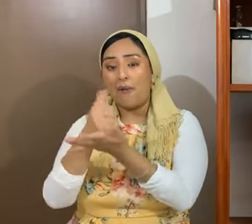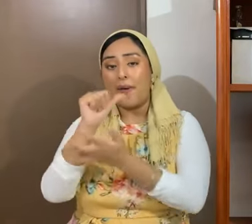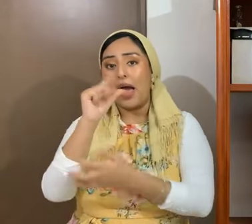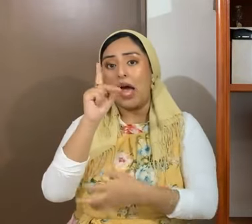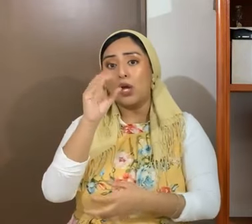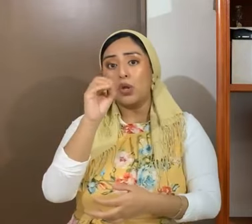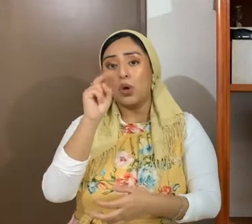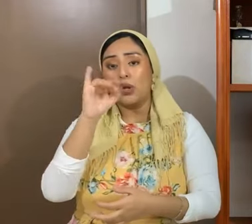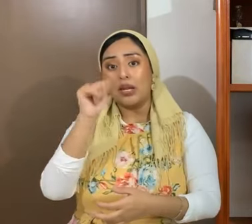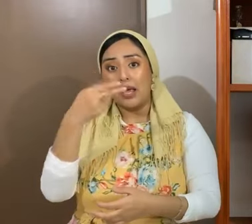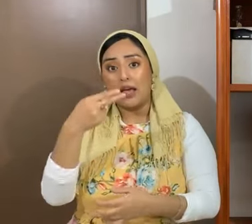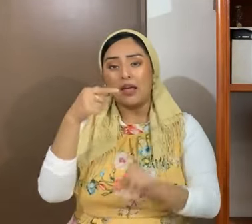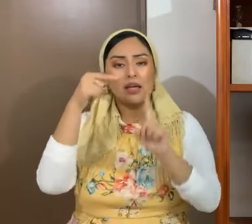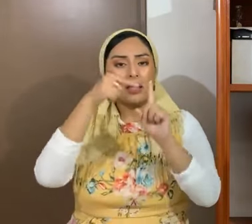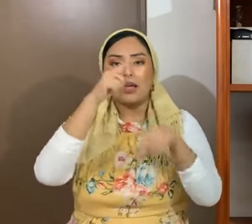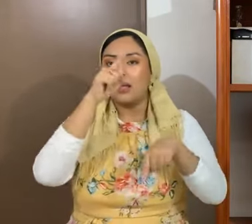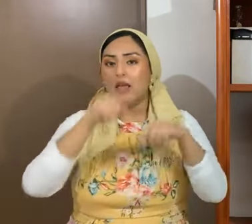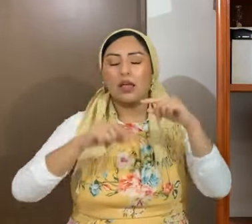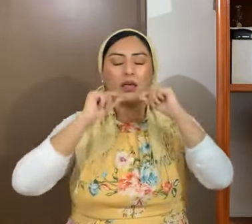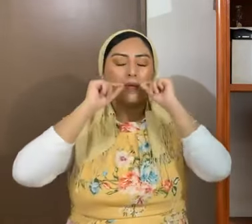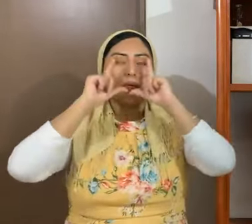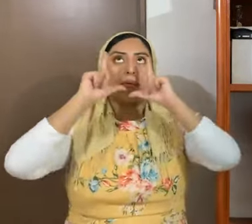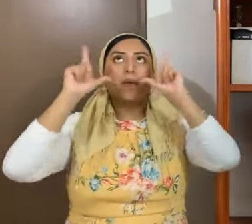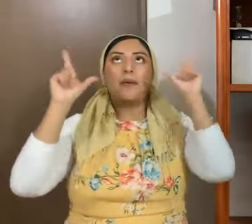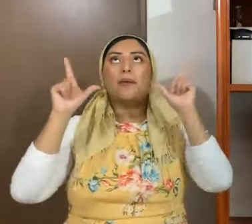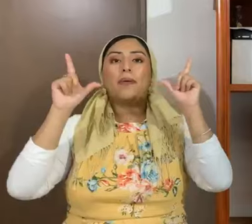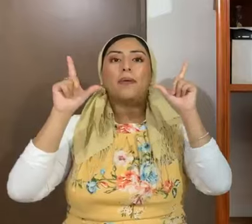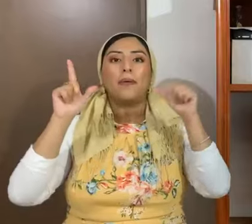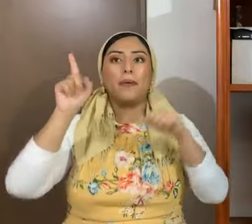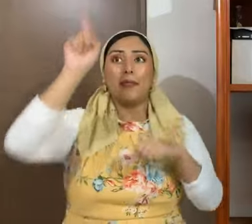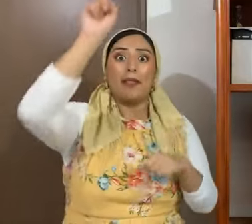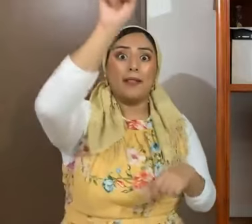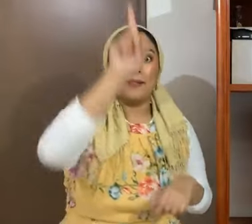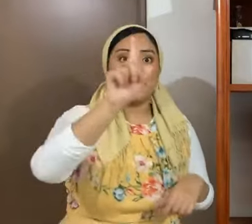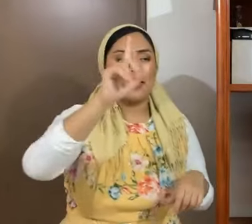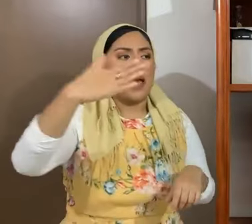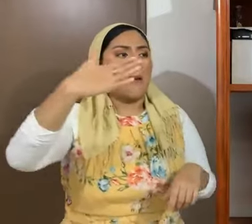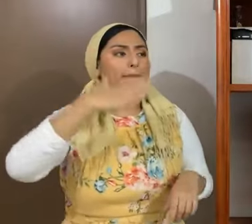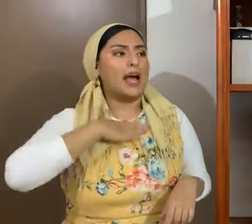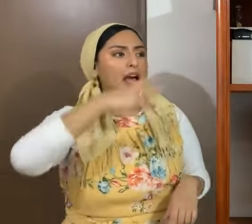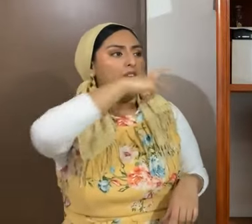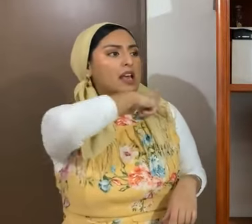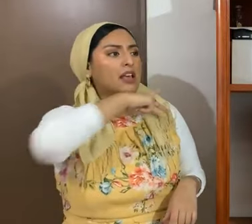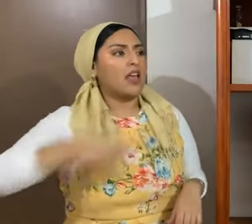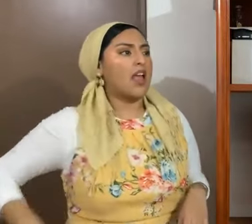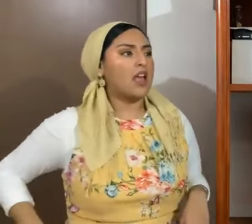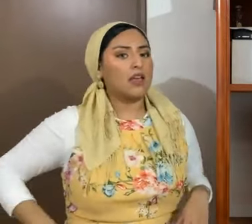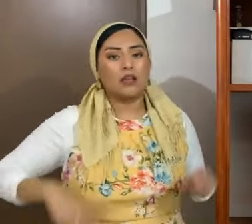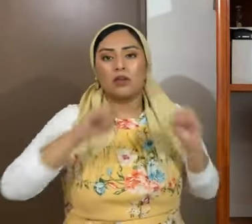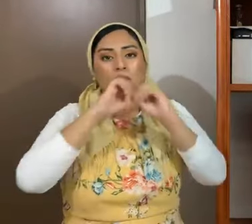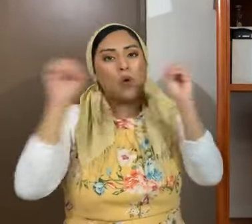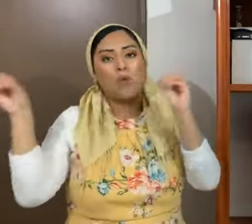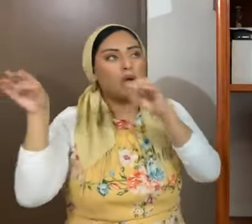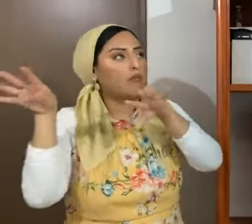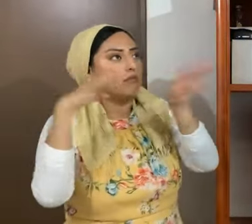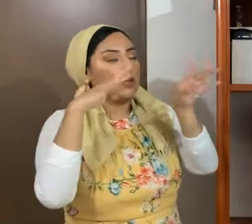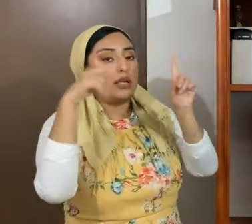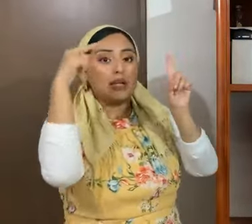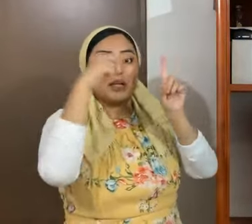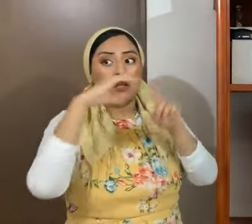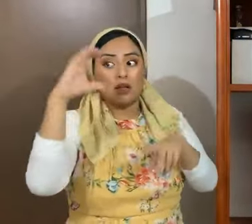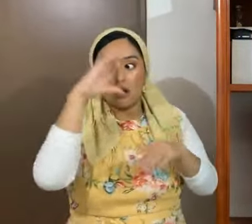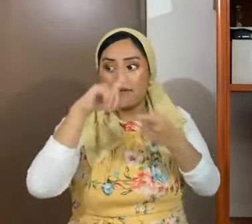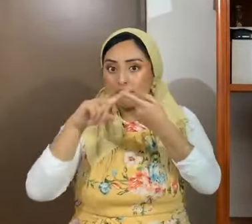Adonías no podía levantarse un día a las 7 de la mañana, ponerse en un cerro y gritar, yo voy a ser el rey, porque nadie le iba a hacer caso. Entonces, ¿qué